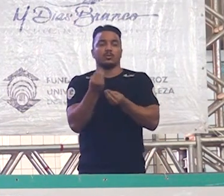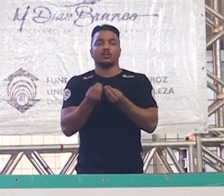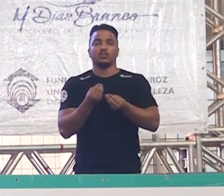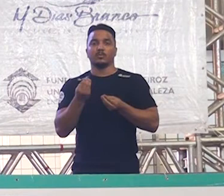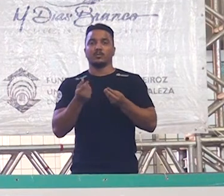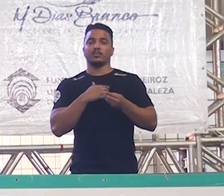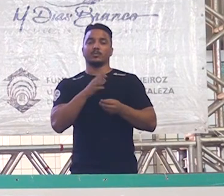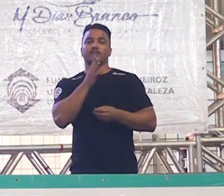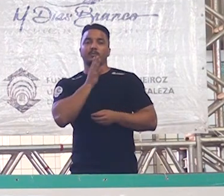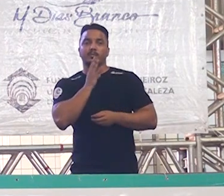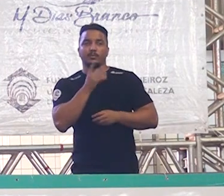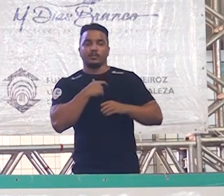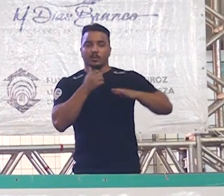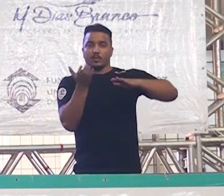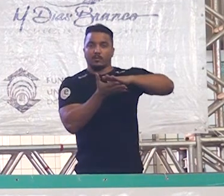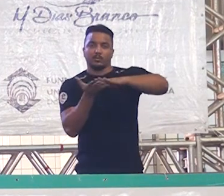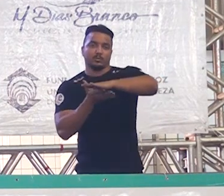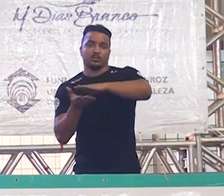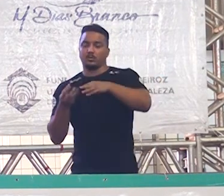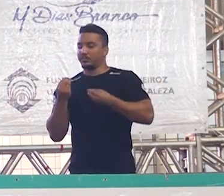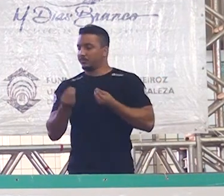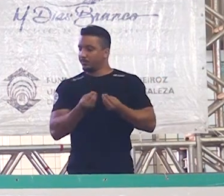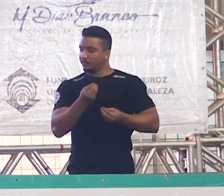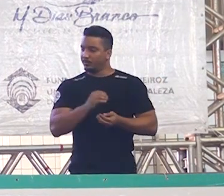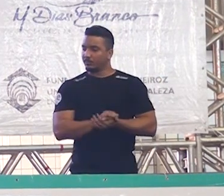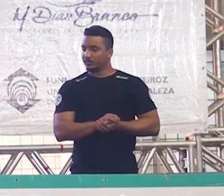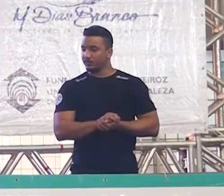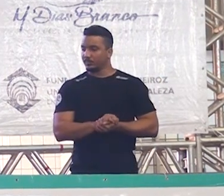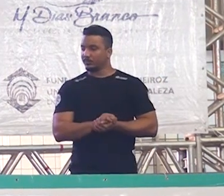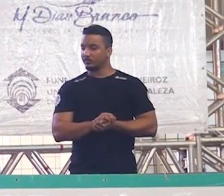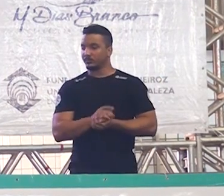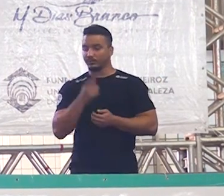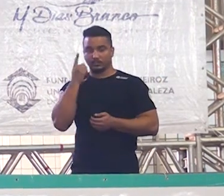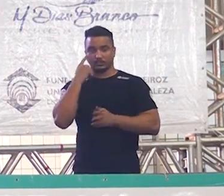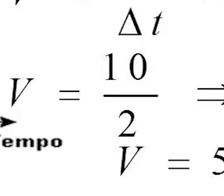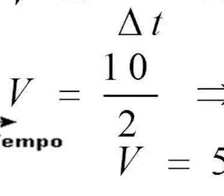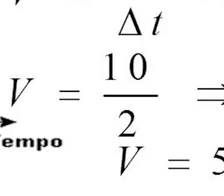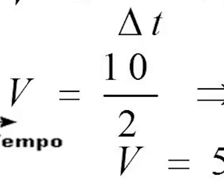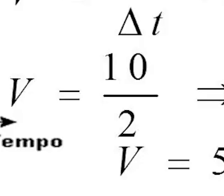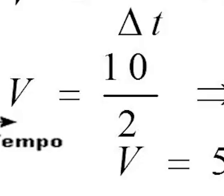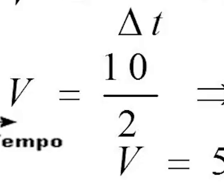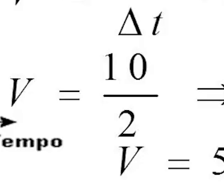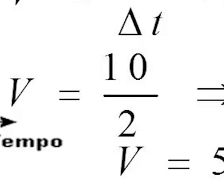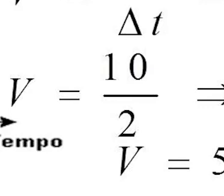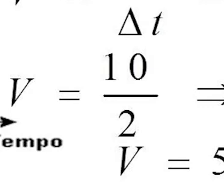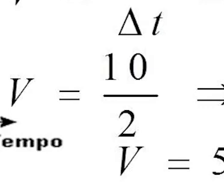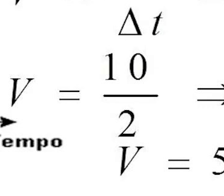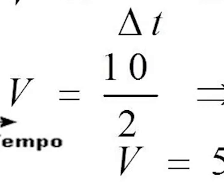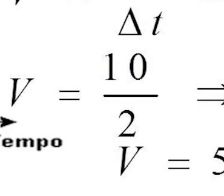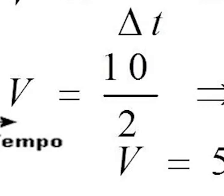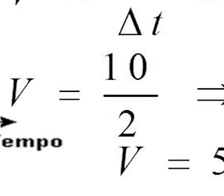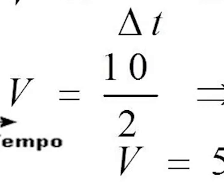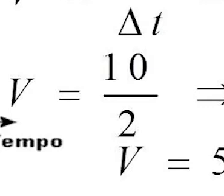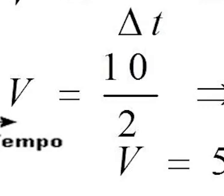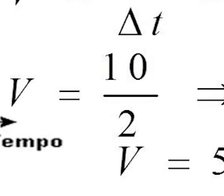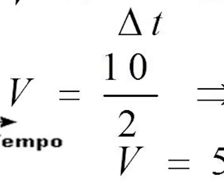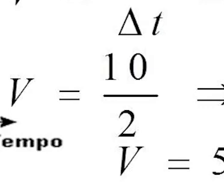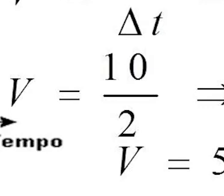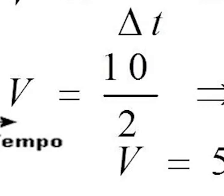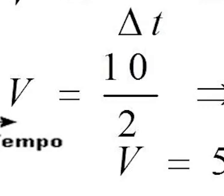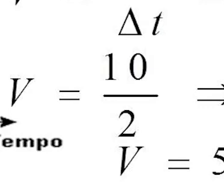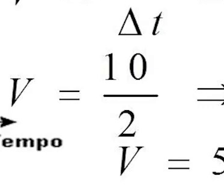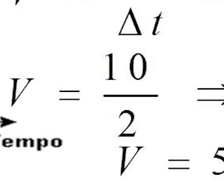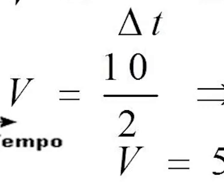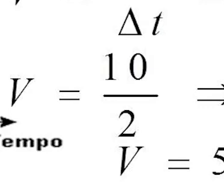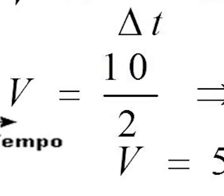ou menos de quanto é essa velocidade. A gente deve ter o bom senso. Quando a gente pega aqui o gráfico, ora, eu vou ter aqui, velocidade é a